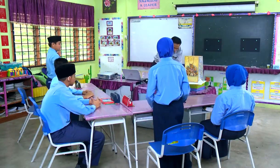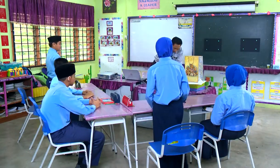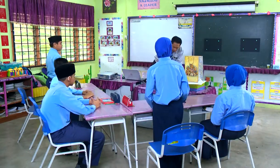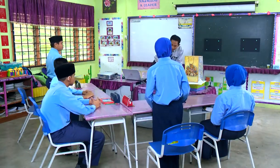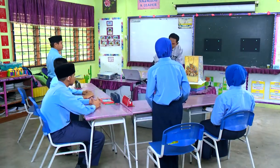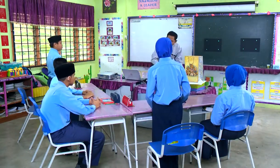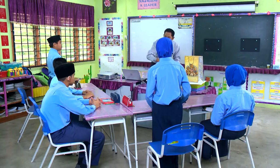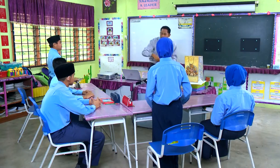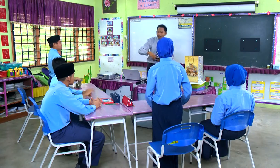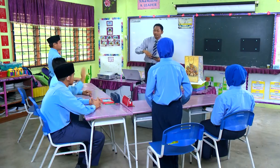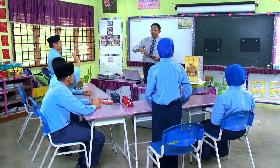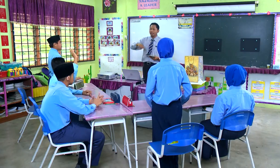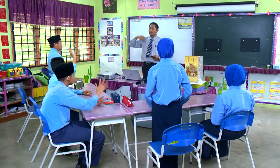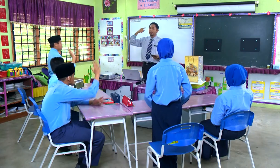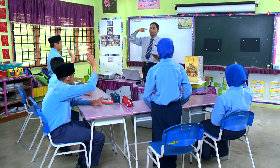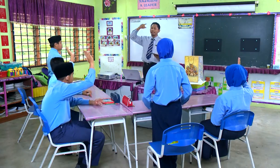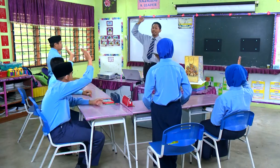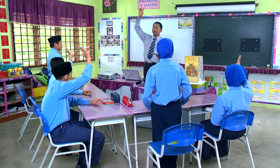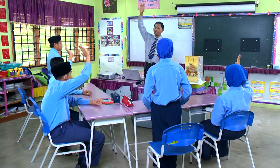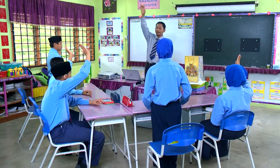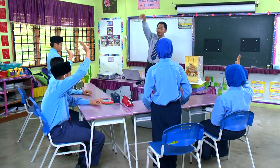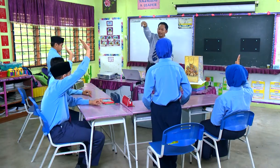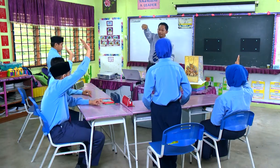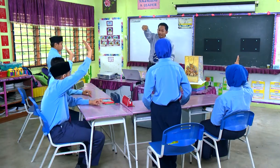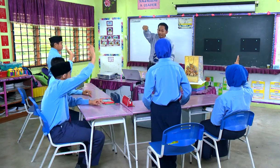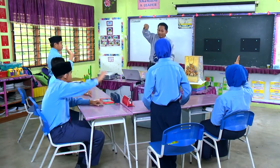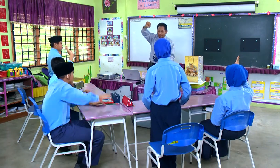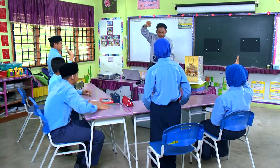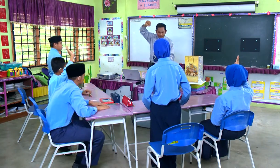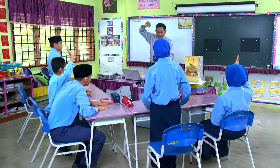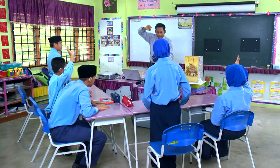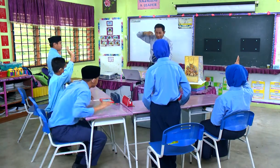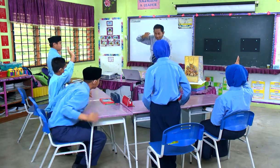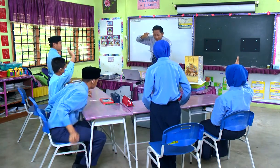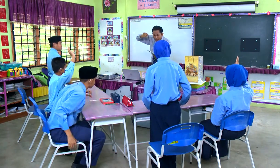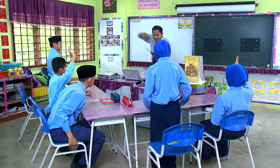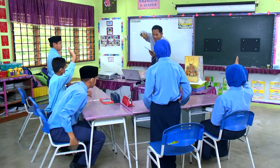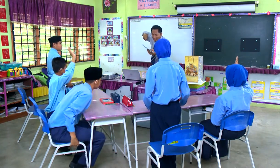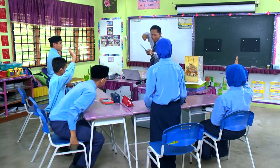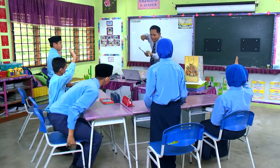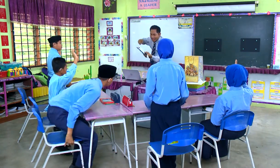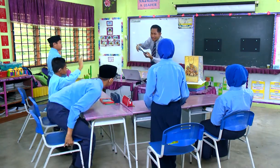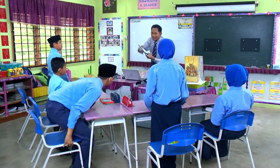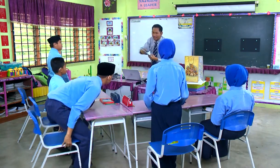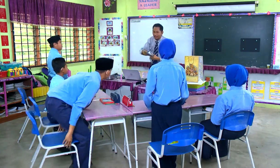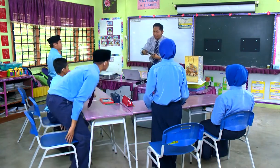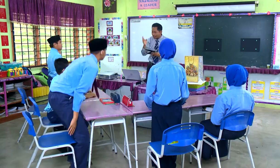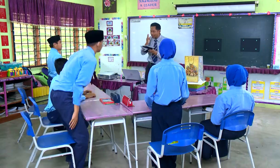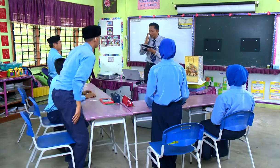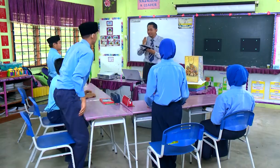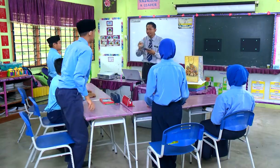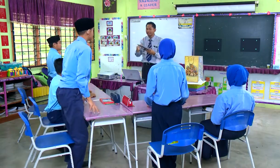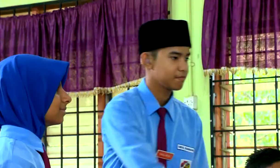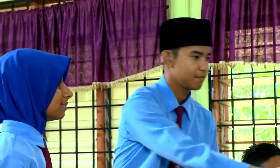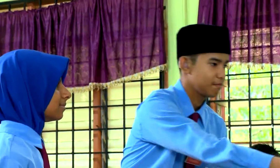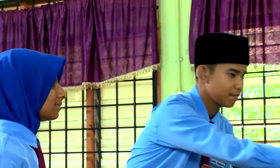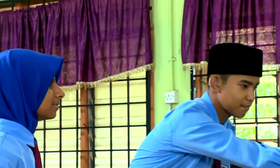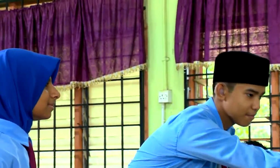Afiq Aiman. Okey, siapa lagi? Rahman. Rahman mahu? Okey, susun.